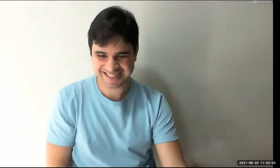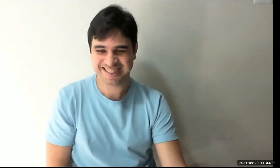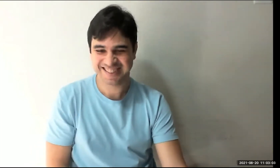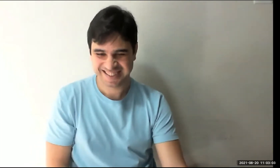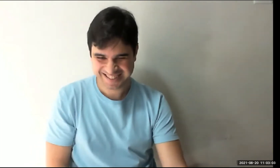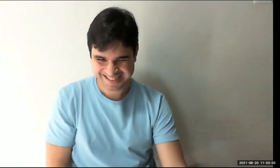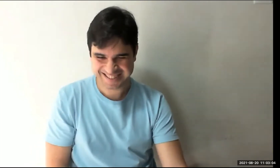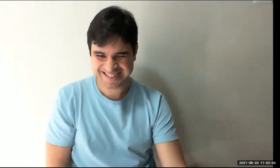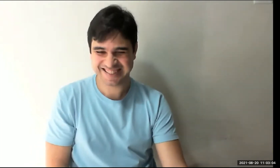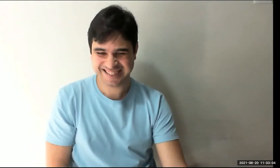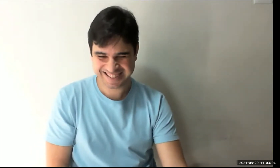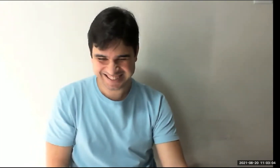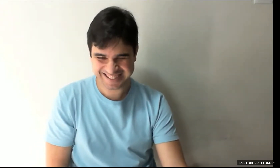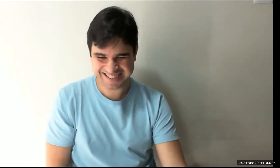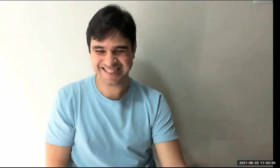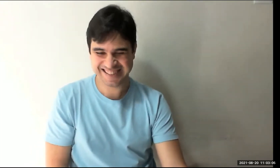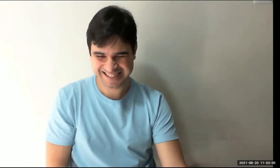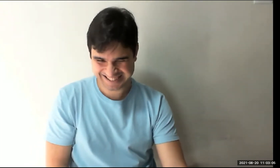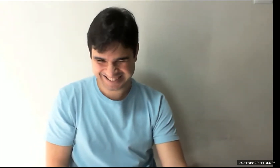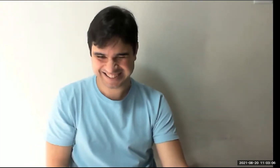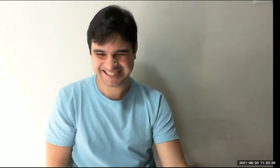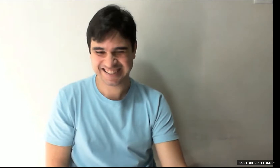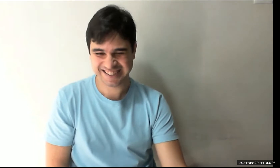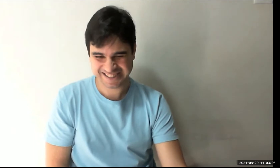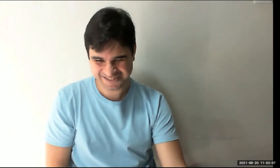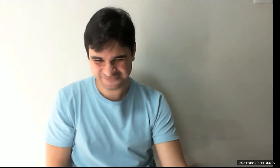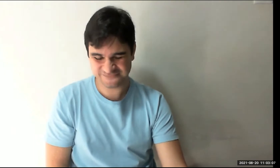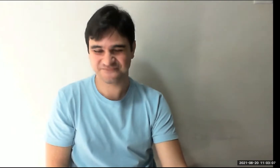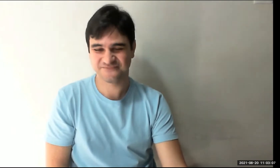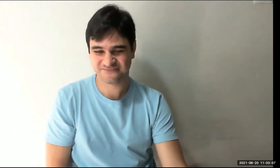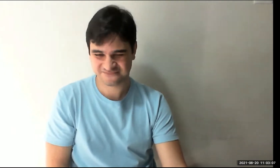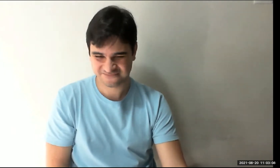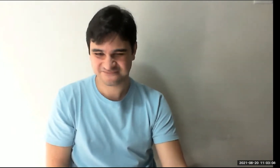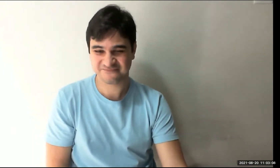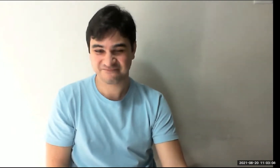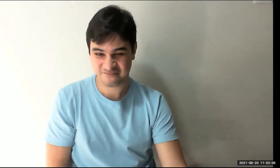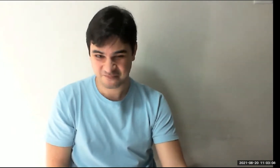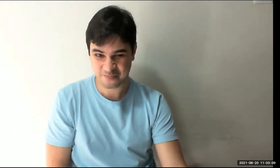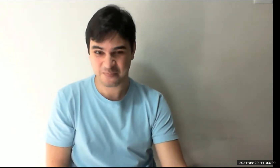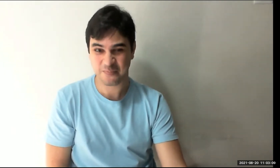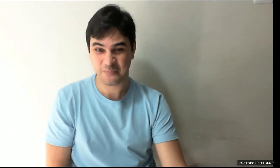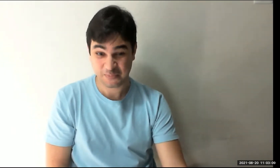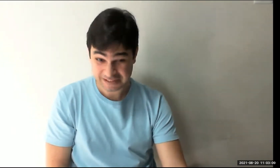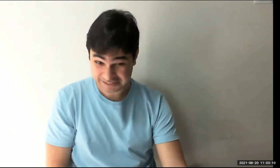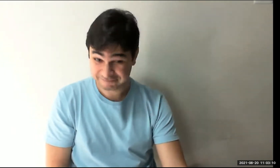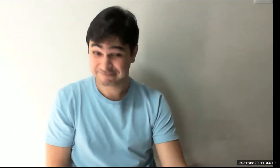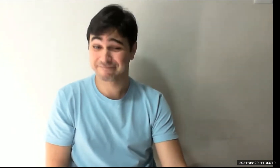muito importante seu trabalho, maravilhoso. Eu já acompanho há muito tempo e essa palestra foi perfeita. Agora, a minha pergunta